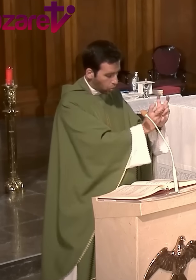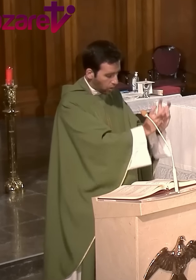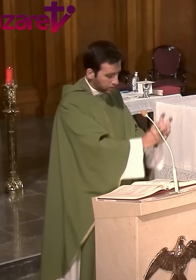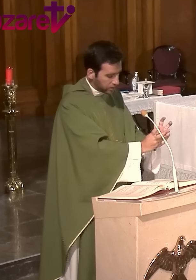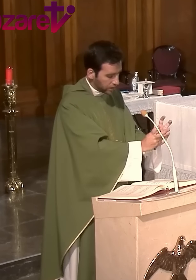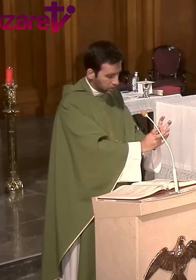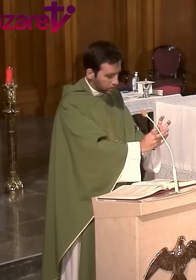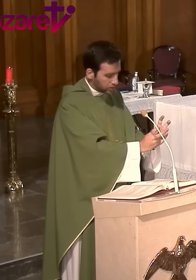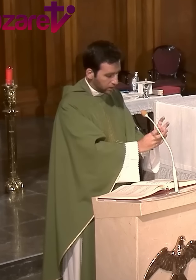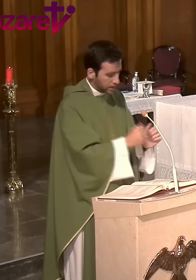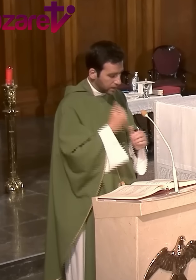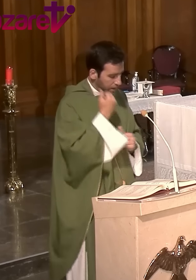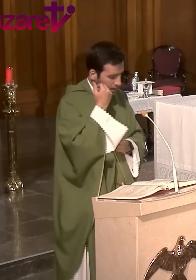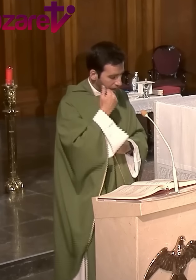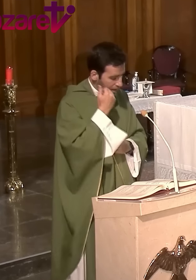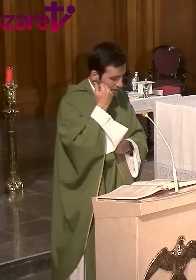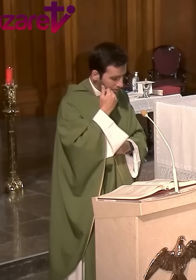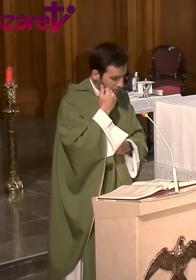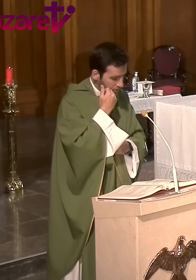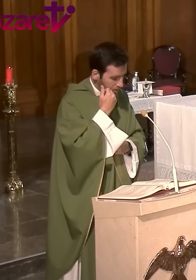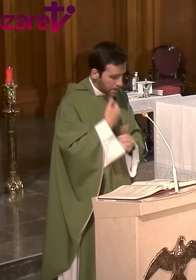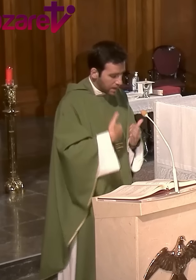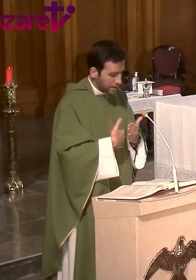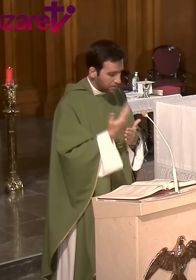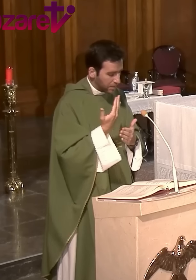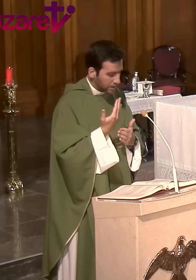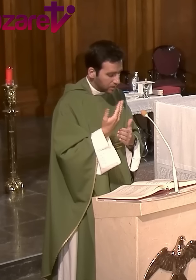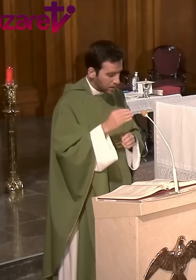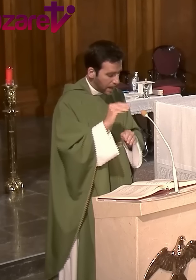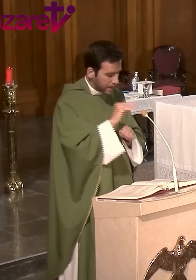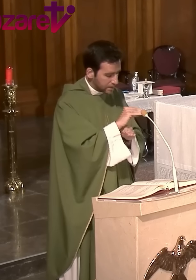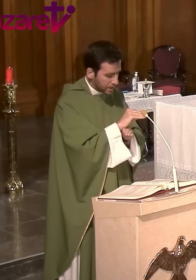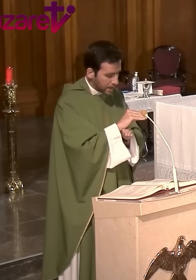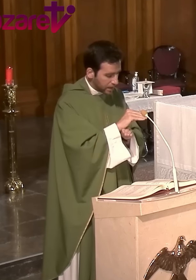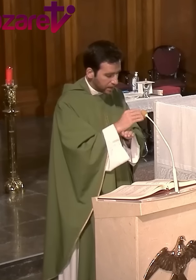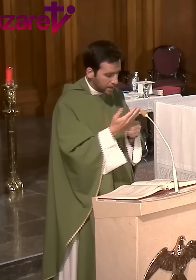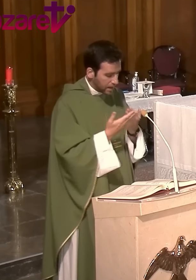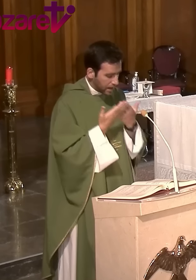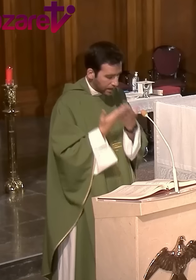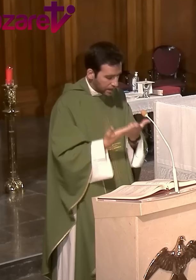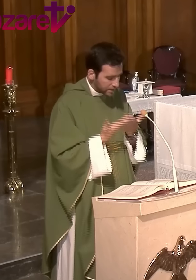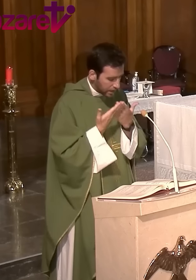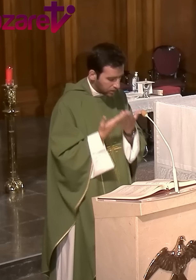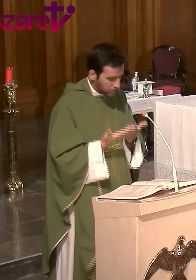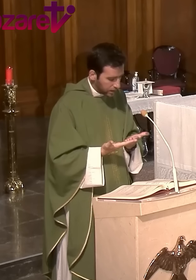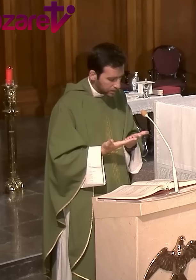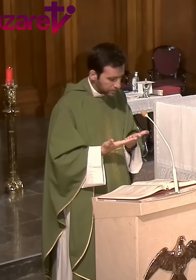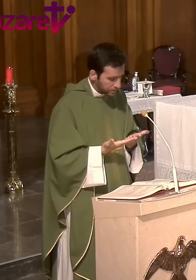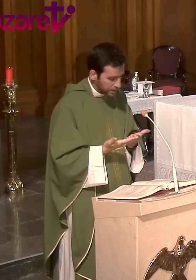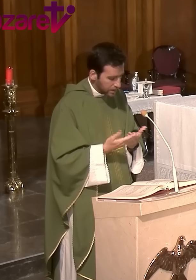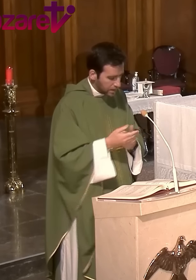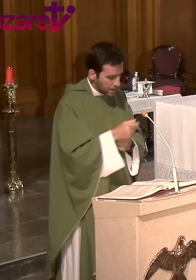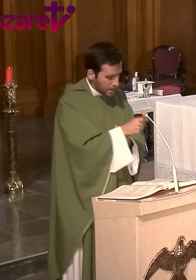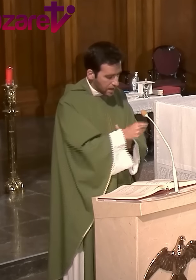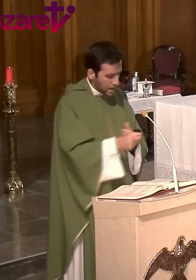Cuando llegó, era sábado, y empezó a enseñar en la sinagoga.